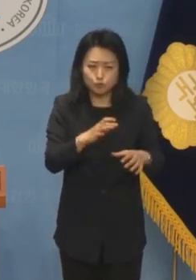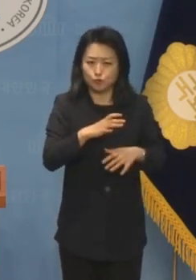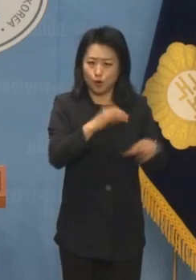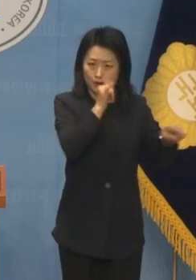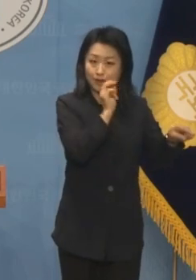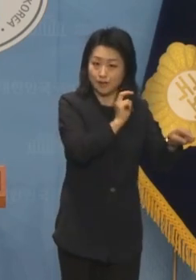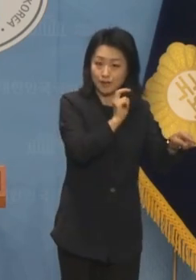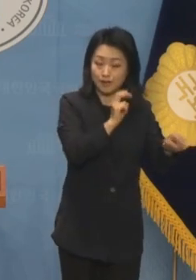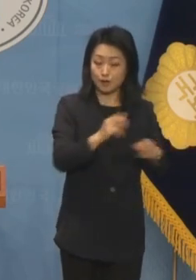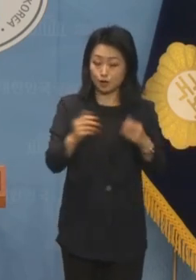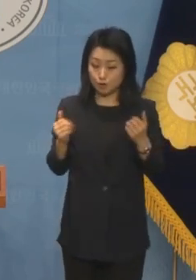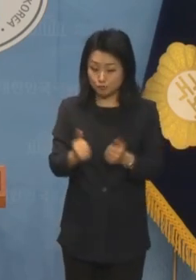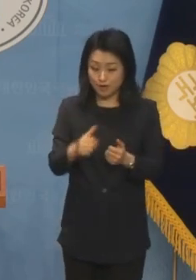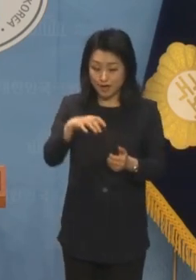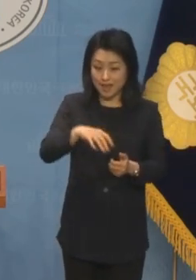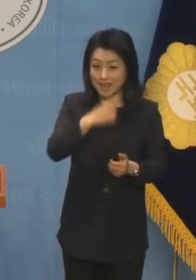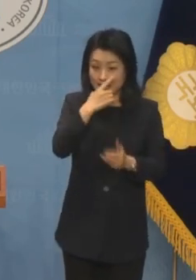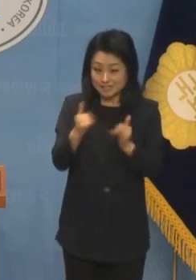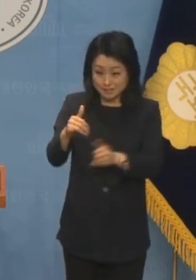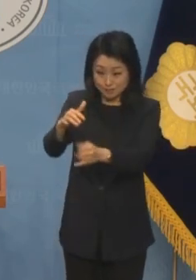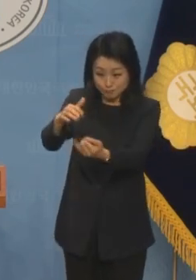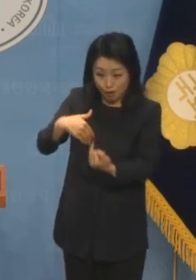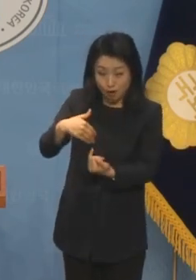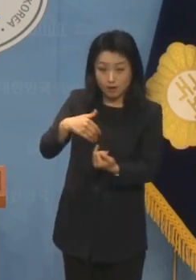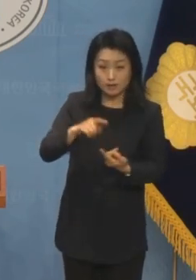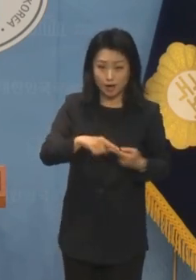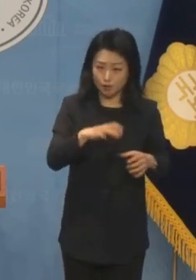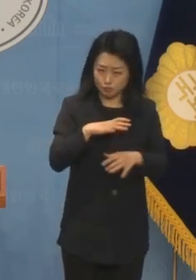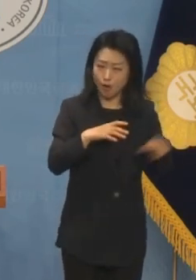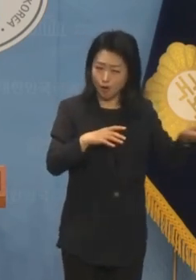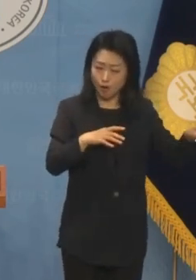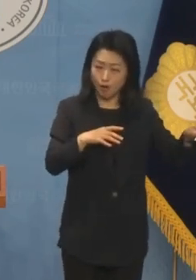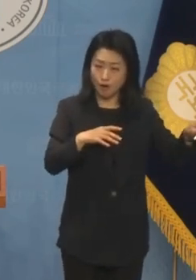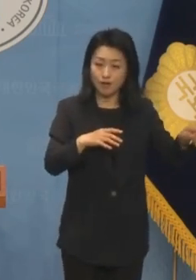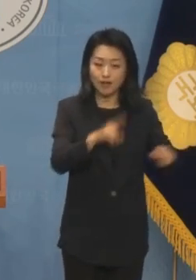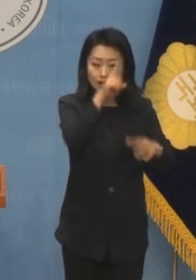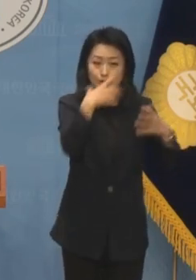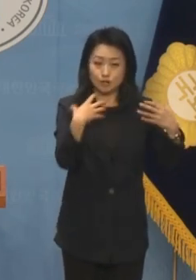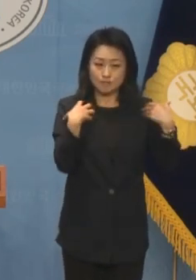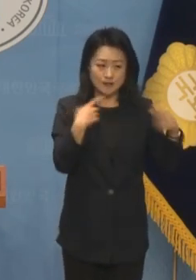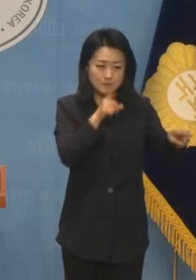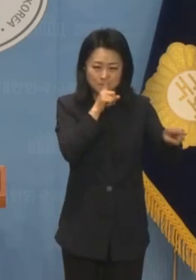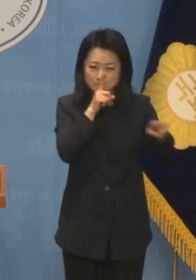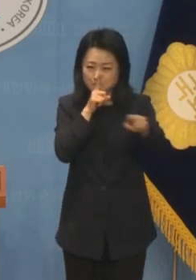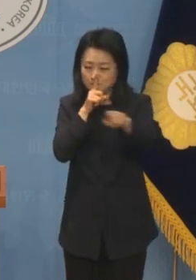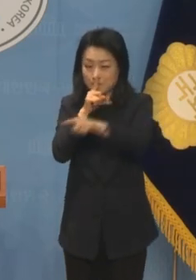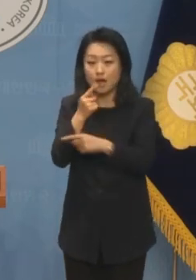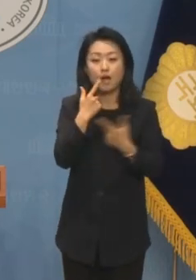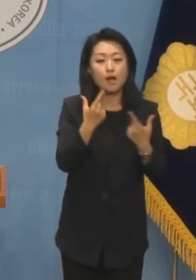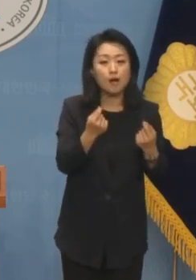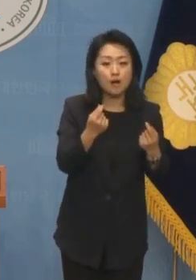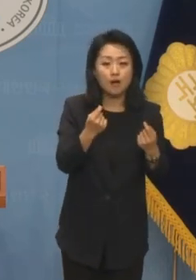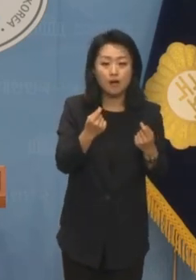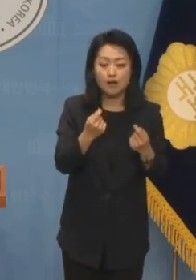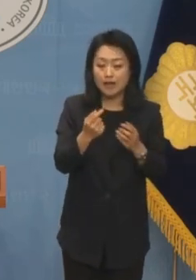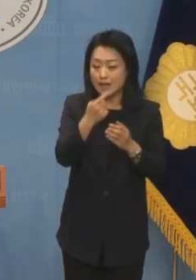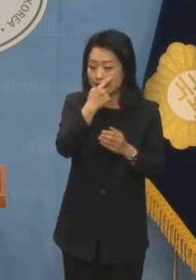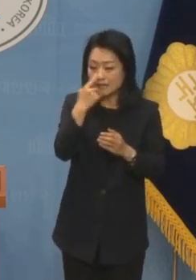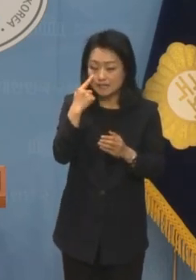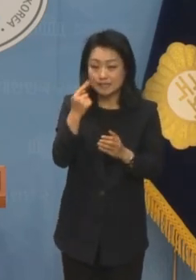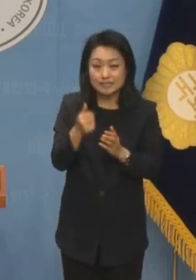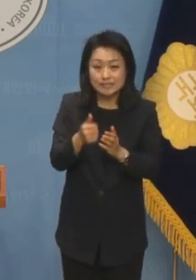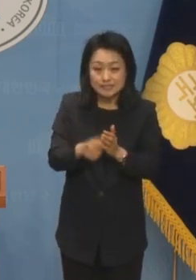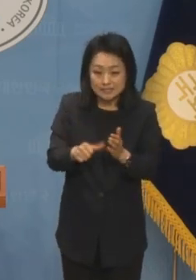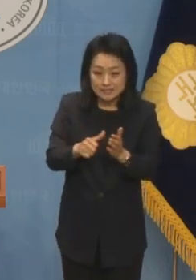입이 두려운 것 아닙니까? 입틀막 정권처럼 증언을 틀어막는다고 자신의